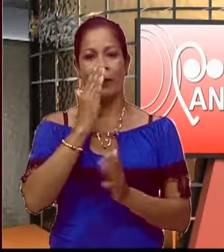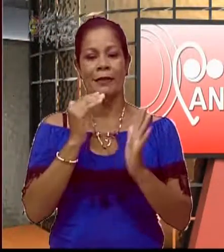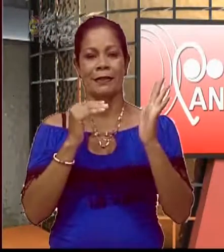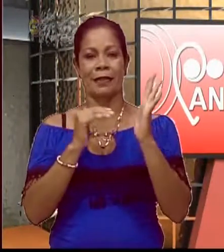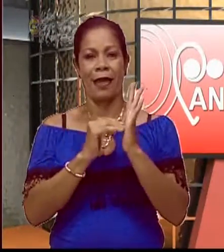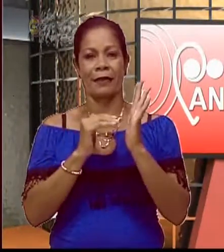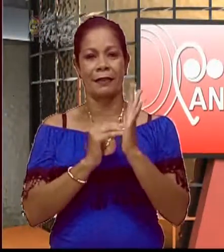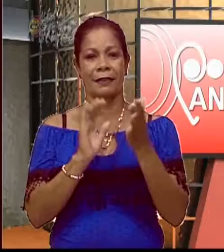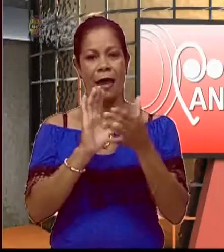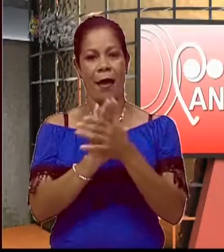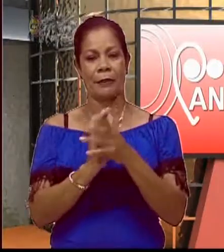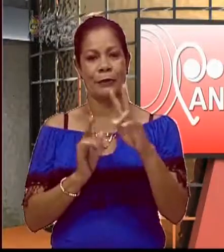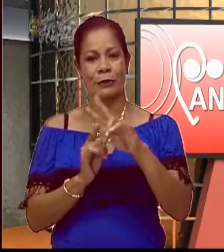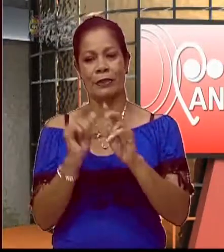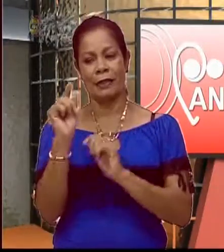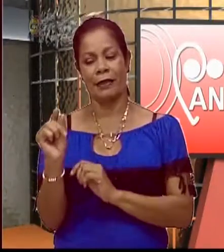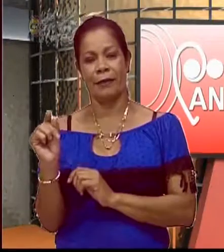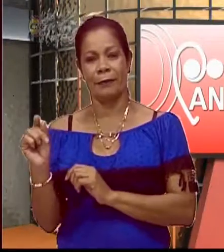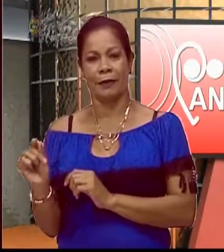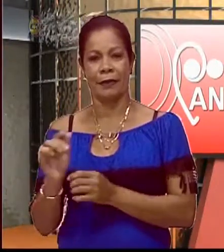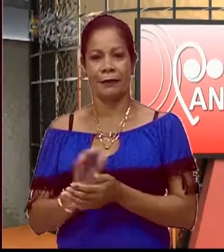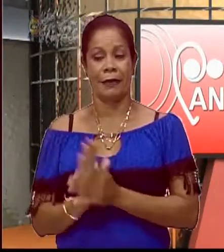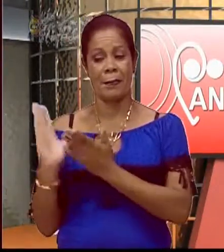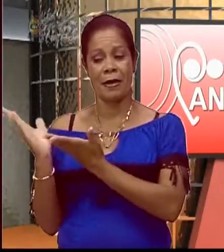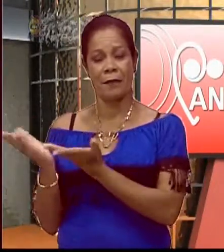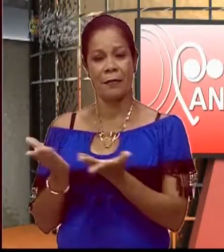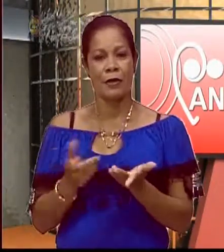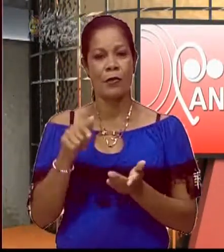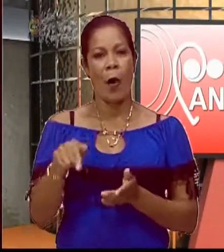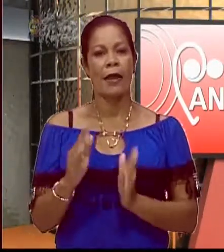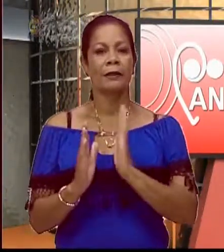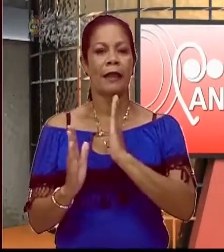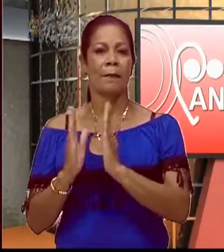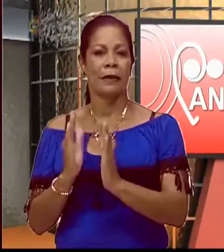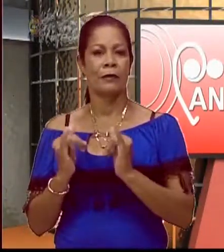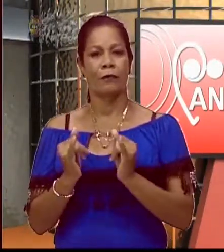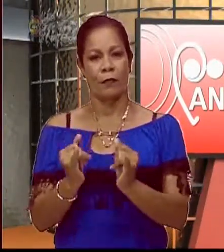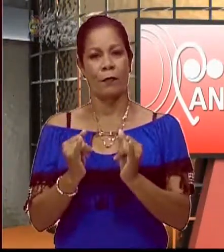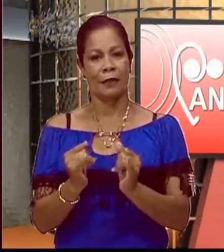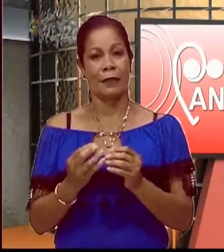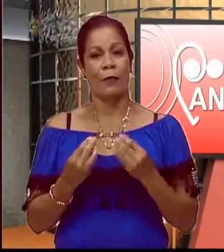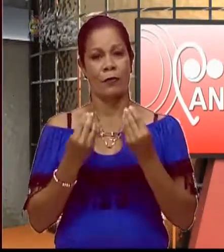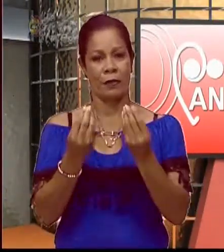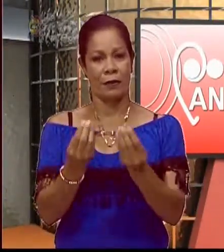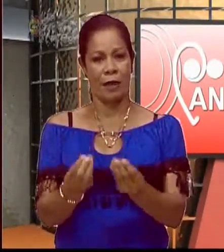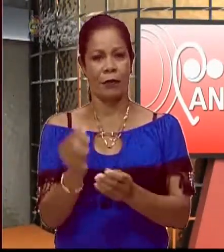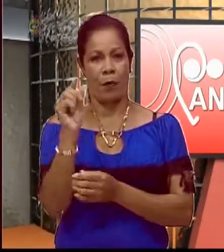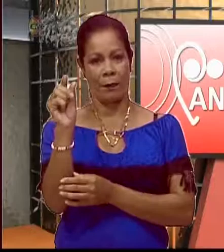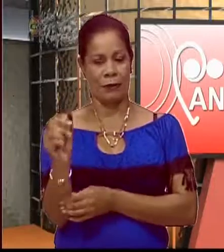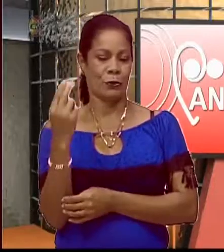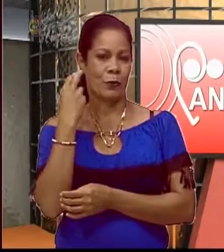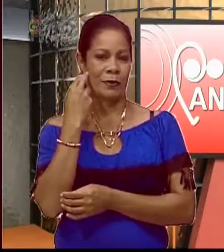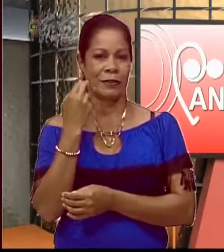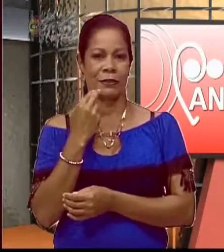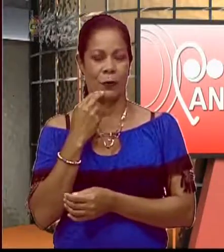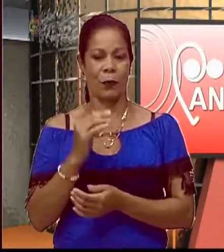amigos televidentes. Bienvenidos al espacio informativo dedicado a sordos. De